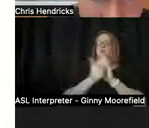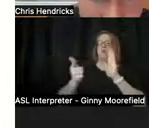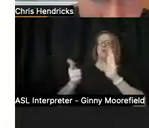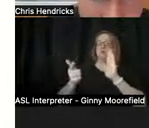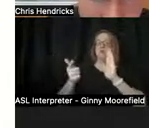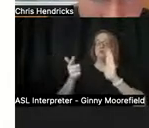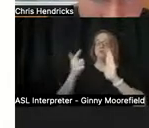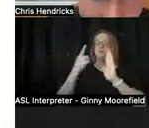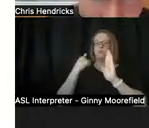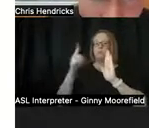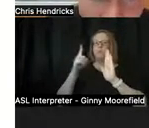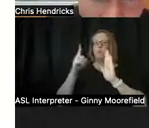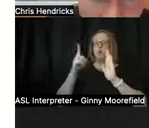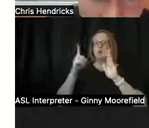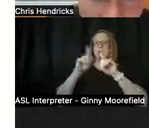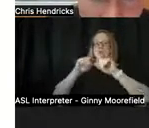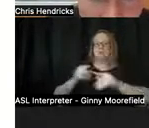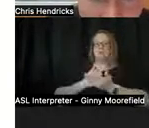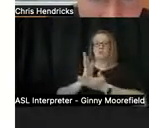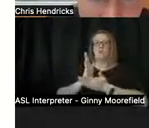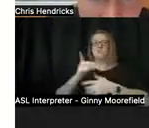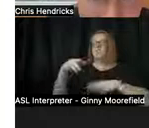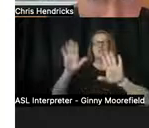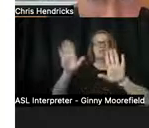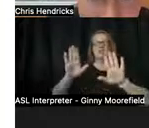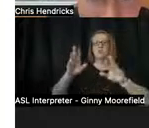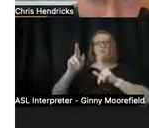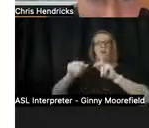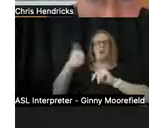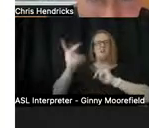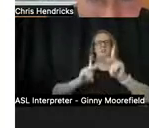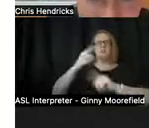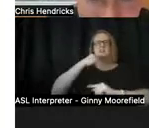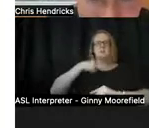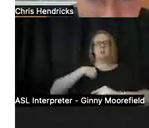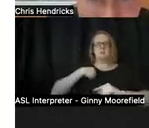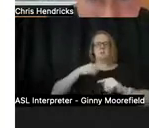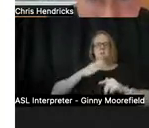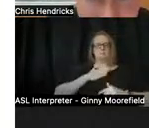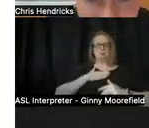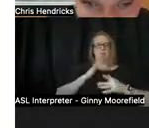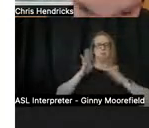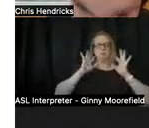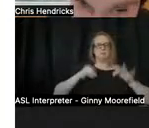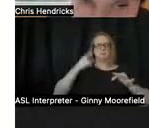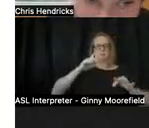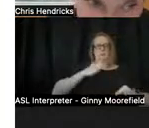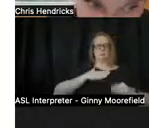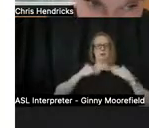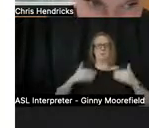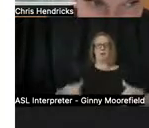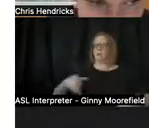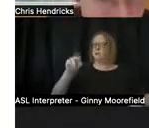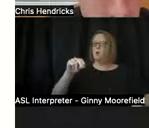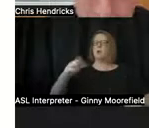que ahora lo están haciendo ilegal y nadie tiene el derecho de decirle a mi cuerpo lo que mi cuerpo lo que yo pueda